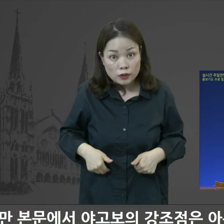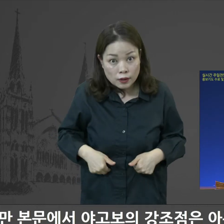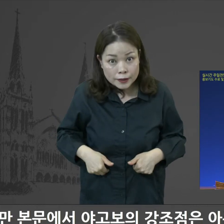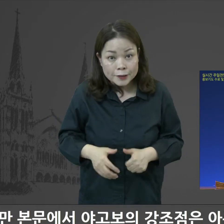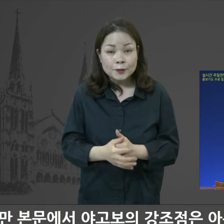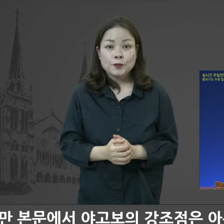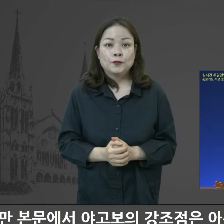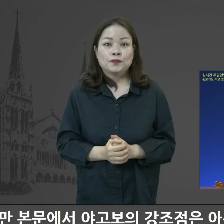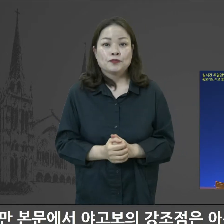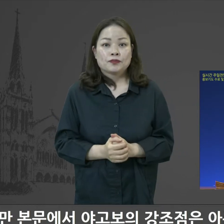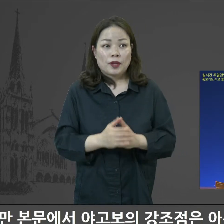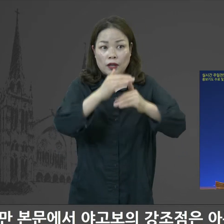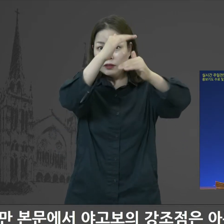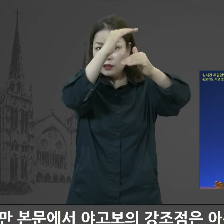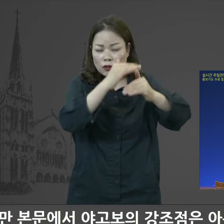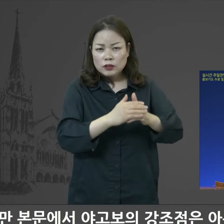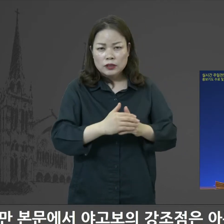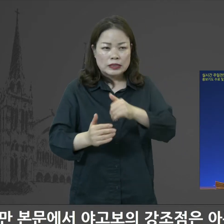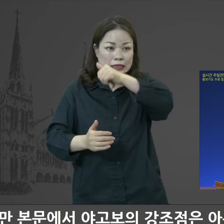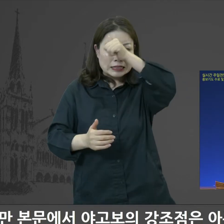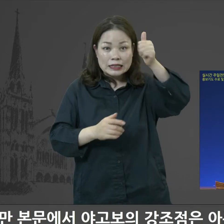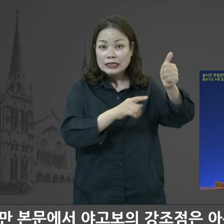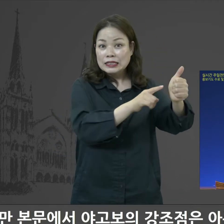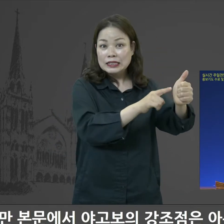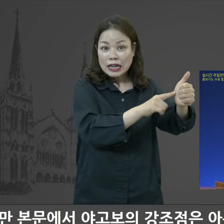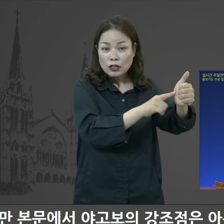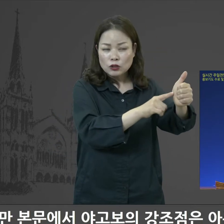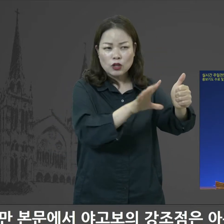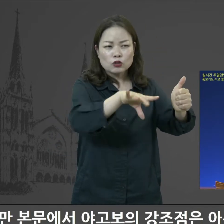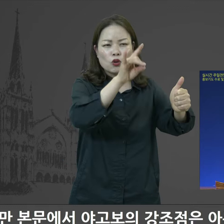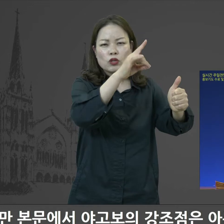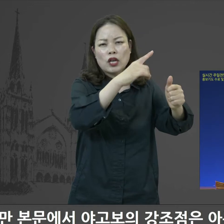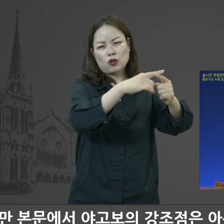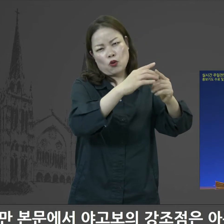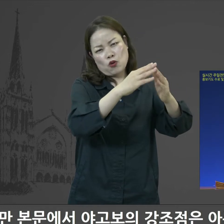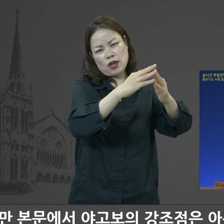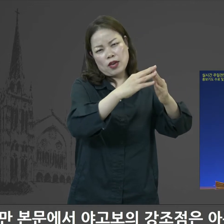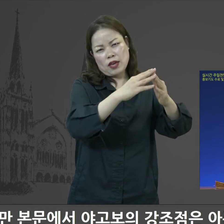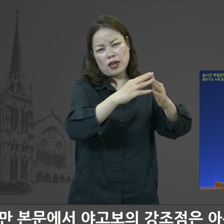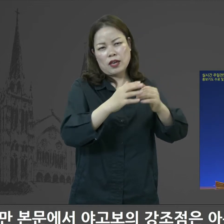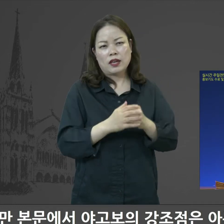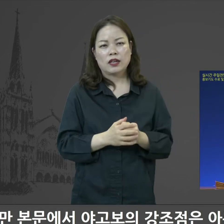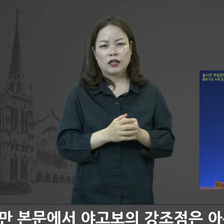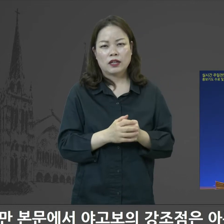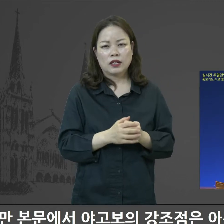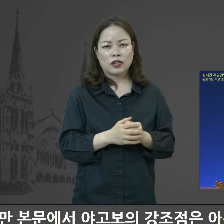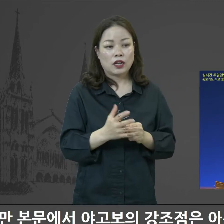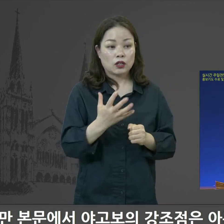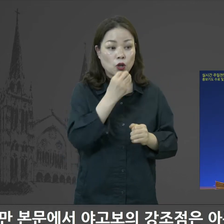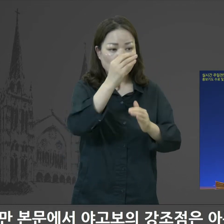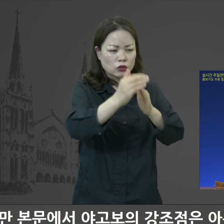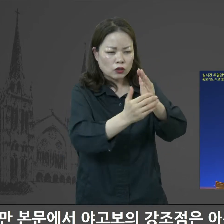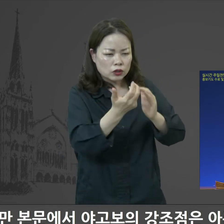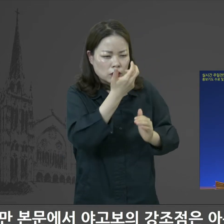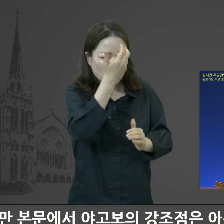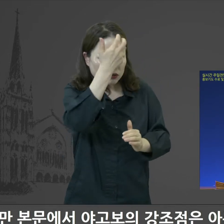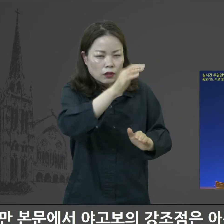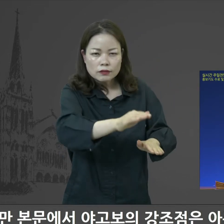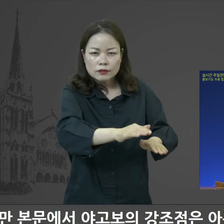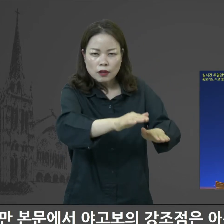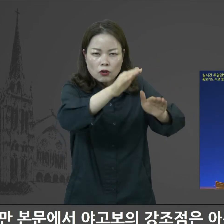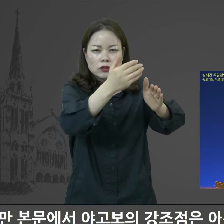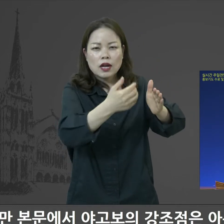있습니다. 본문에서 말하는 장로님들은 초대교회 당시에 교회 성도들의 영적